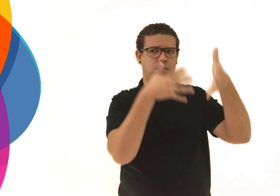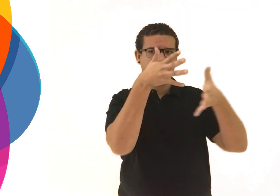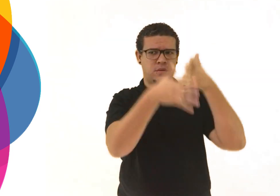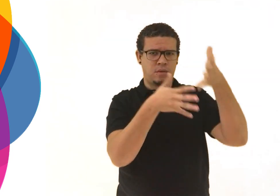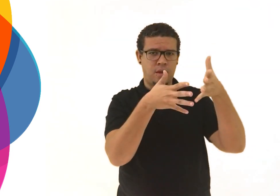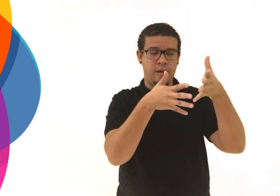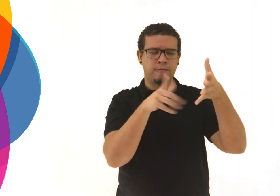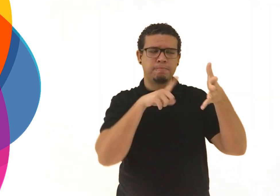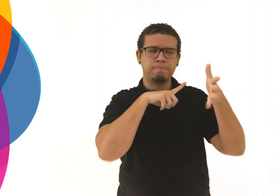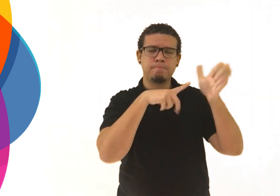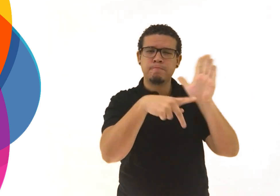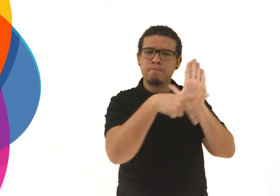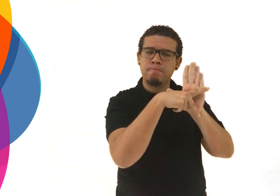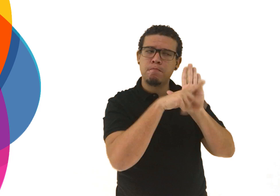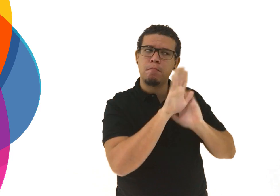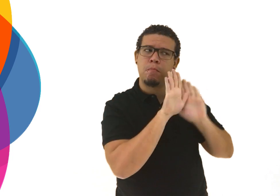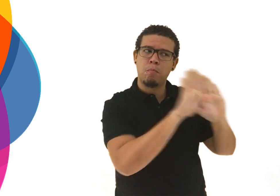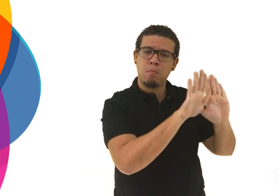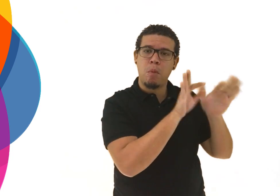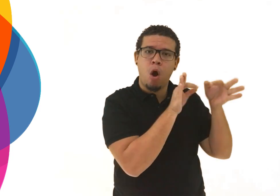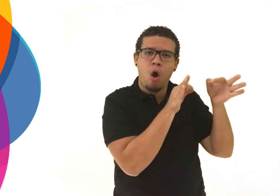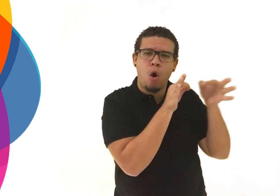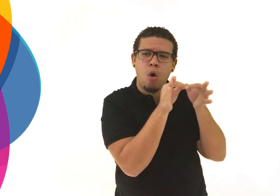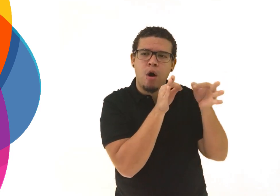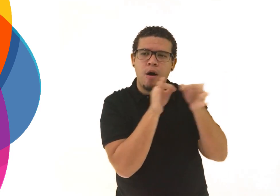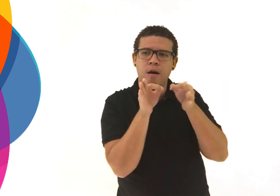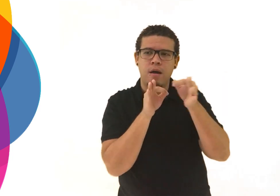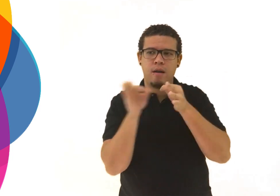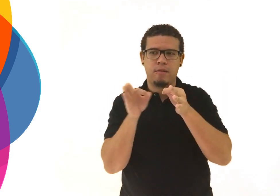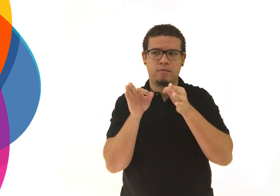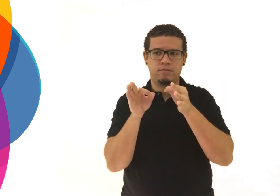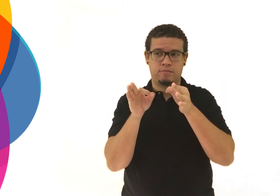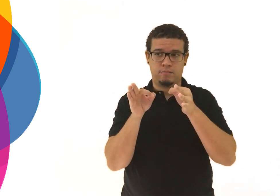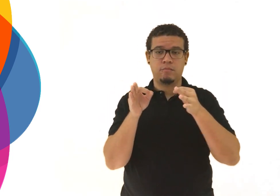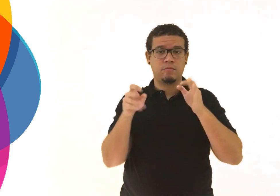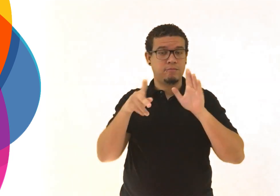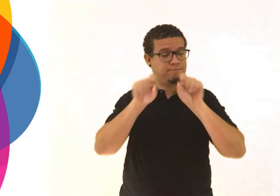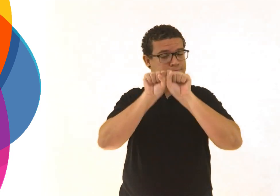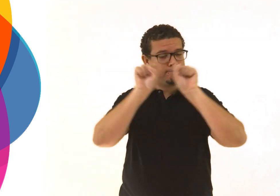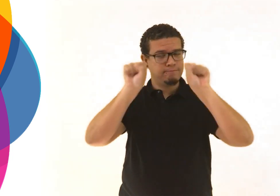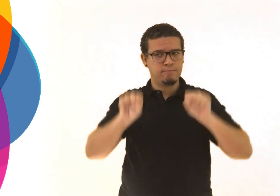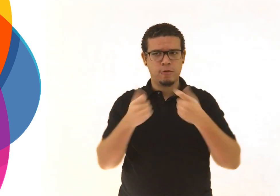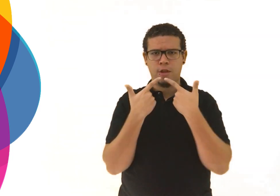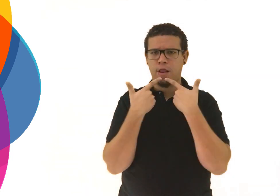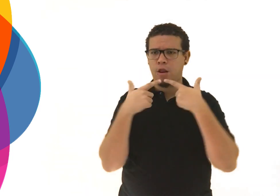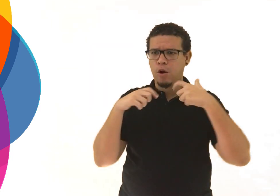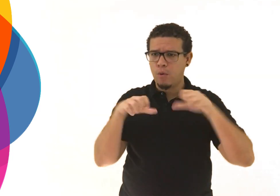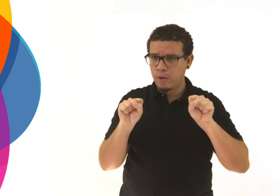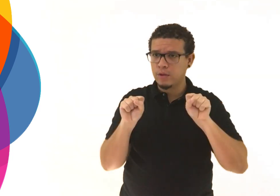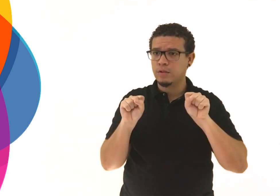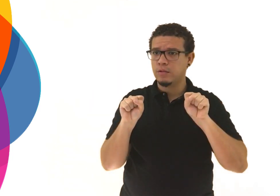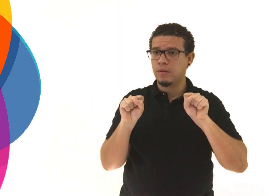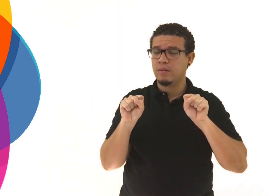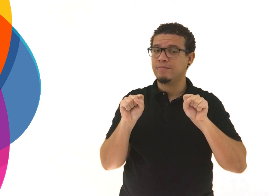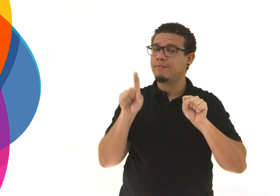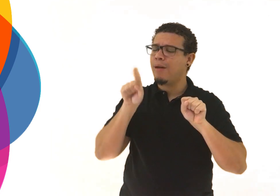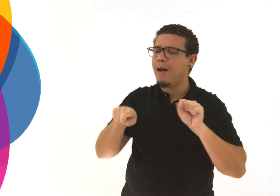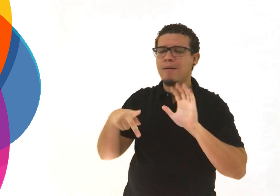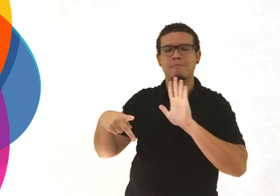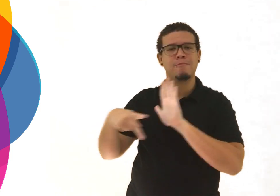Apresentaremos agora os aspectos gramaticais gerais da língua de sinais e a sua